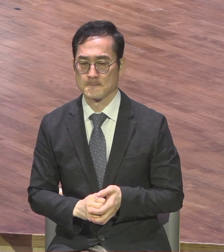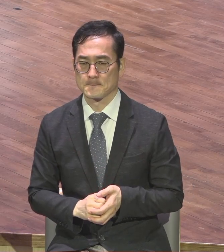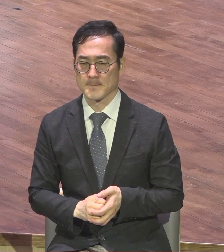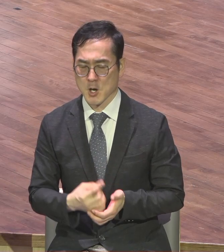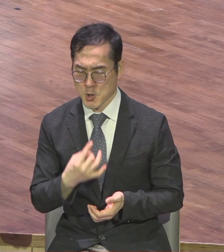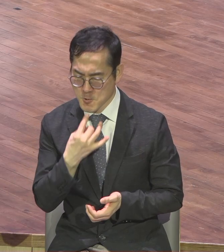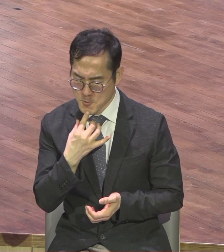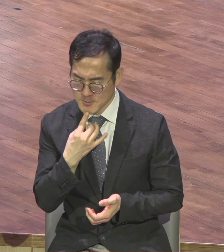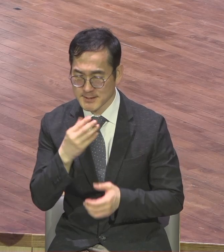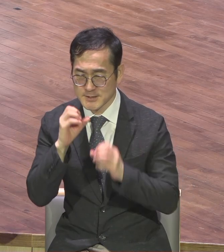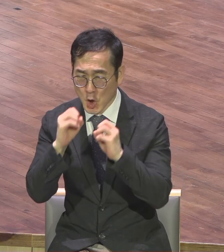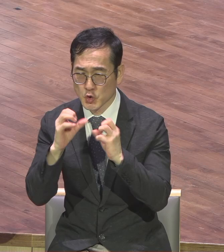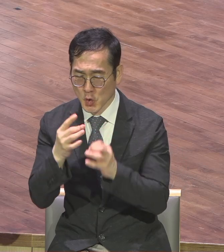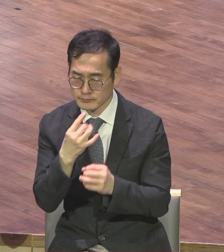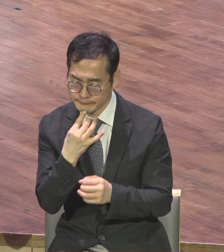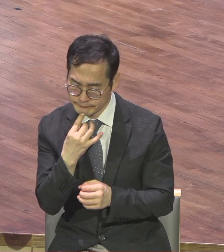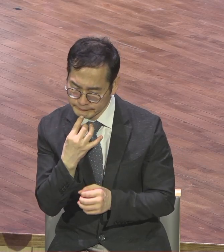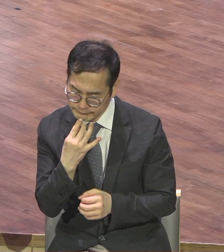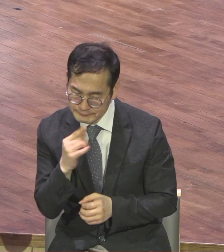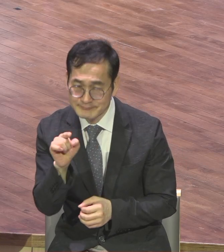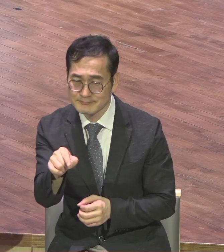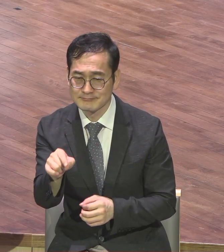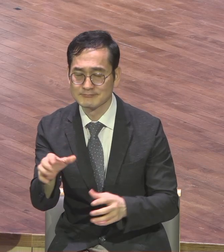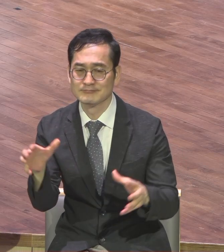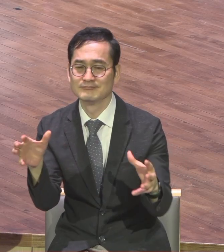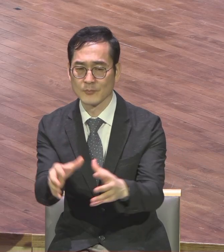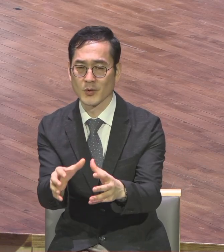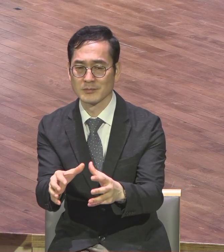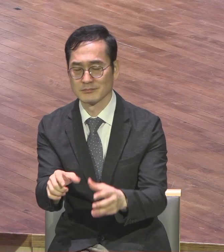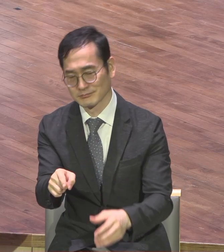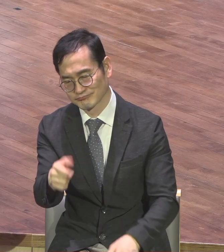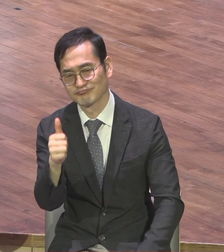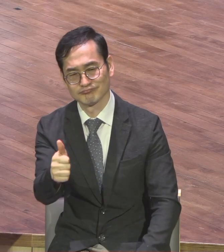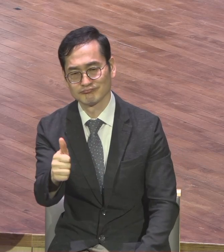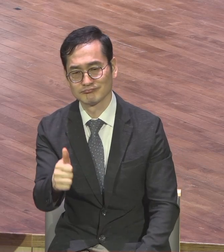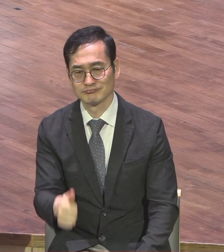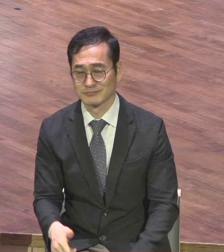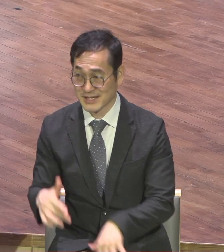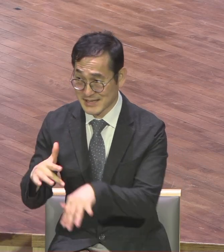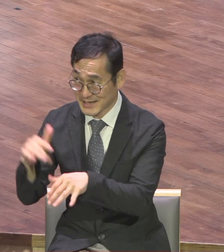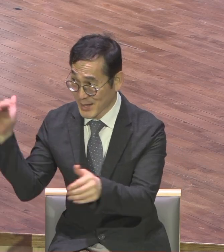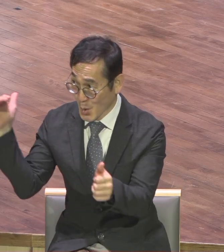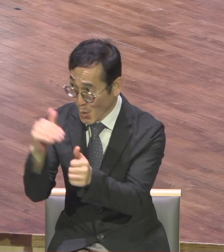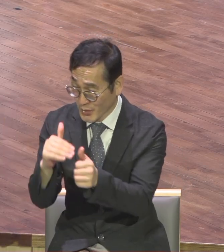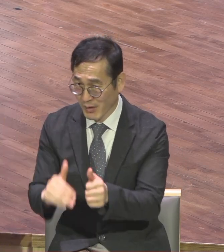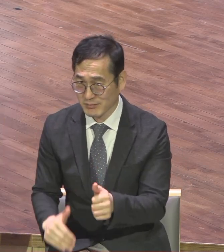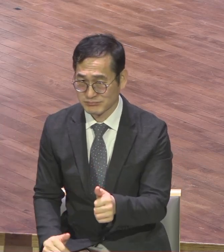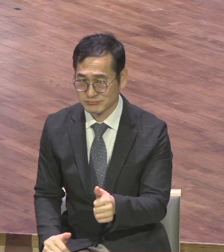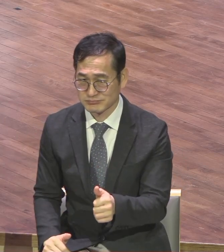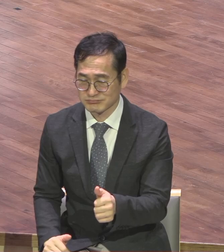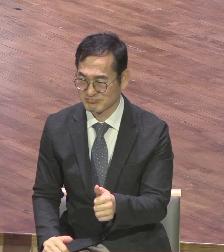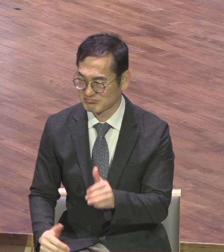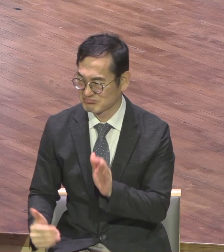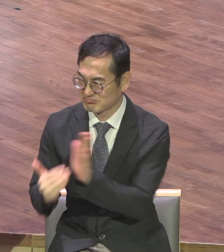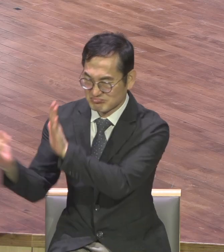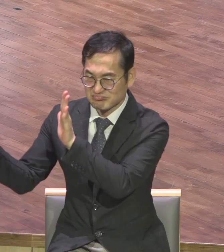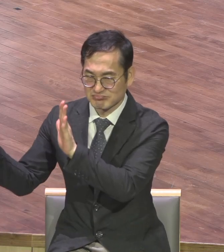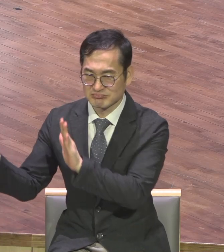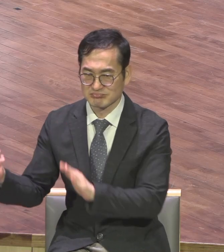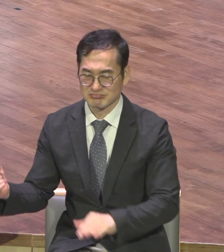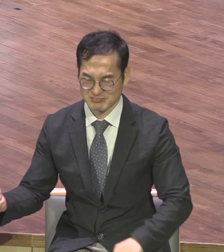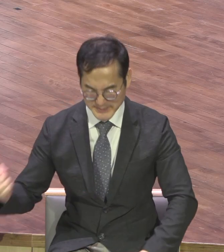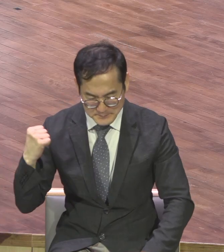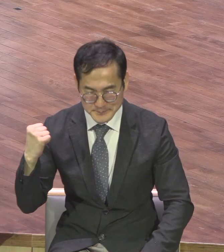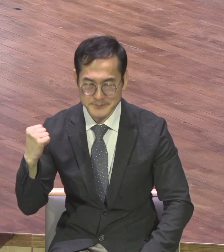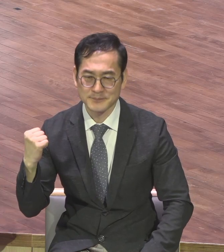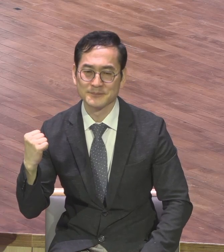그거 딱 하게 돼. 그래야 되는 겁니다. 이 영계 모든 성도들, 사단의 어떤 공격에도 다 무력화시킬